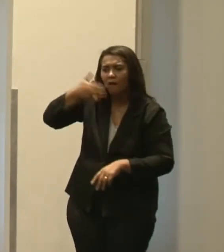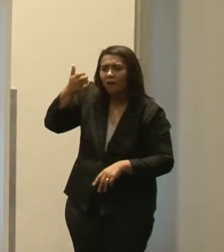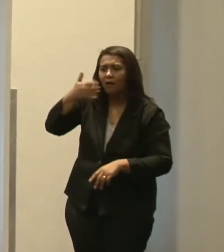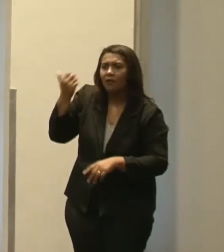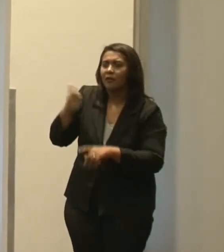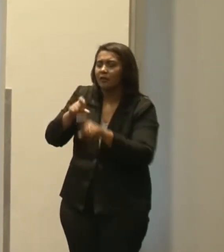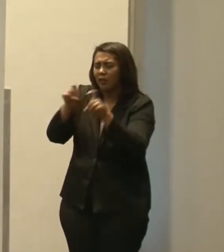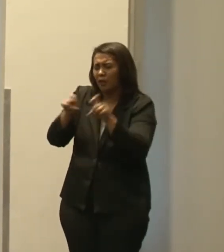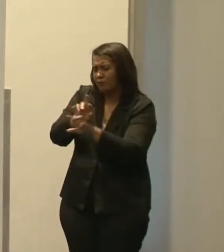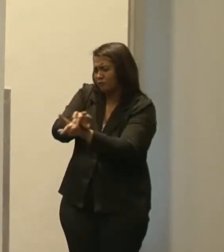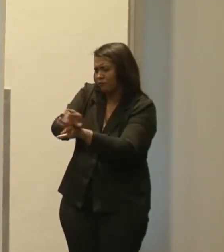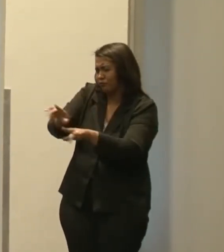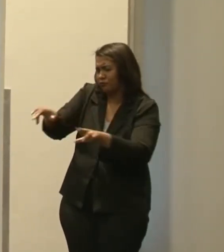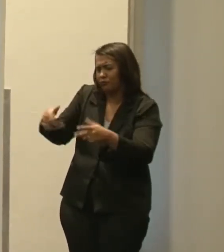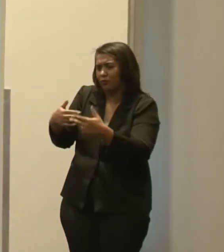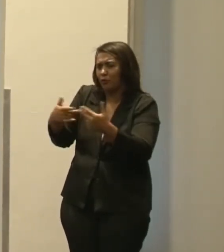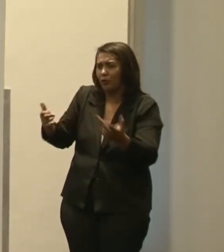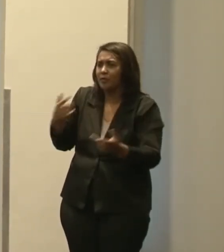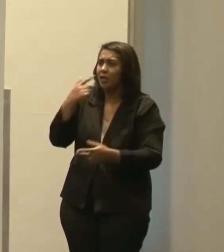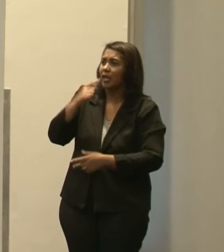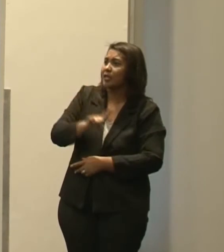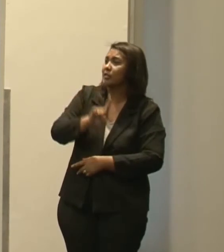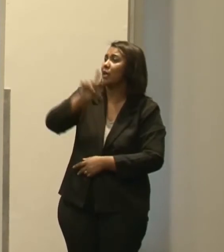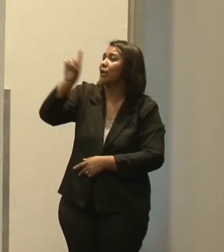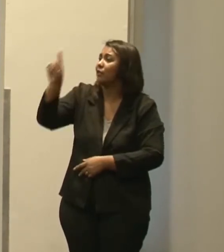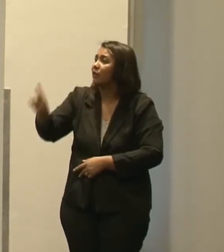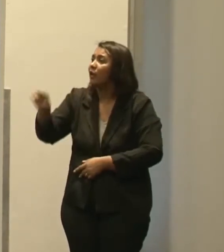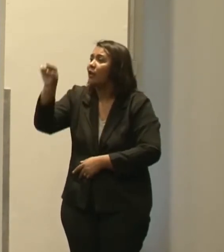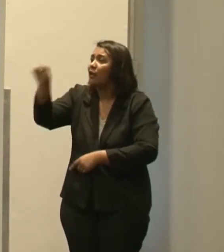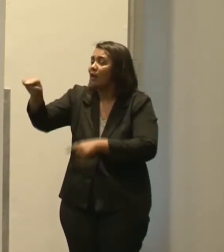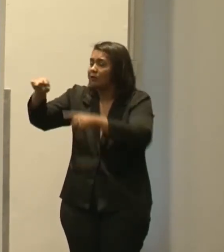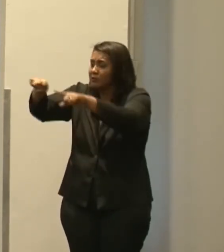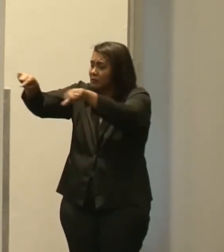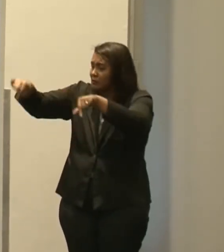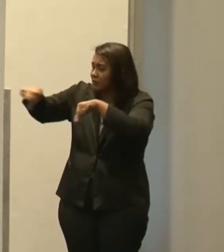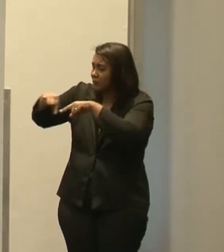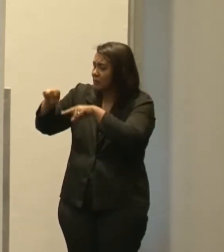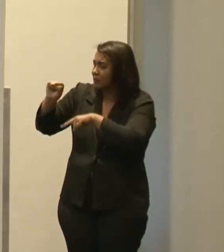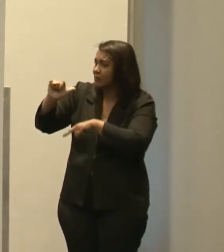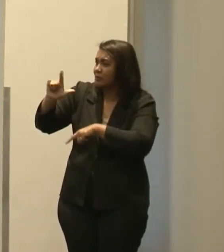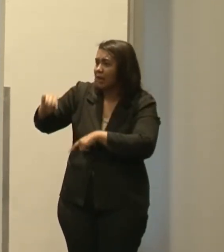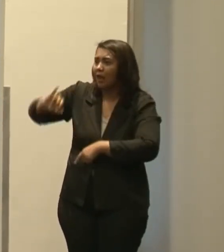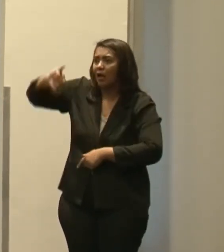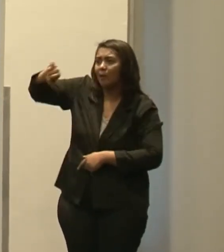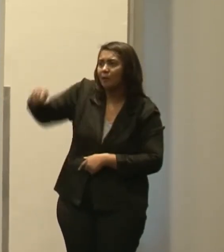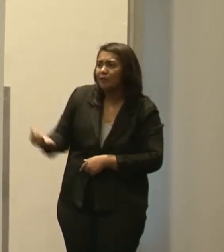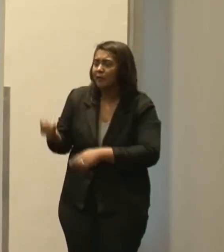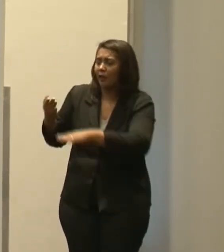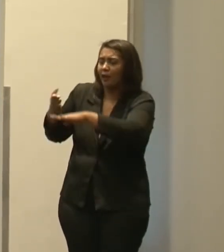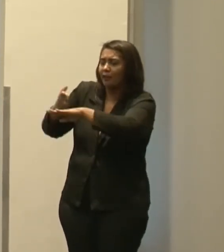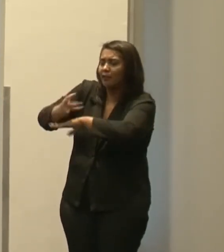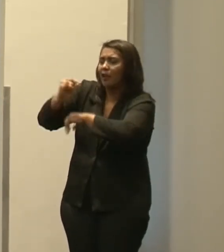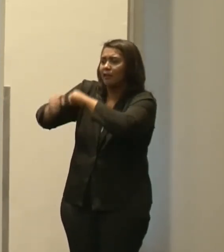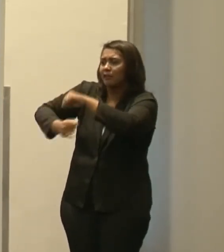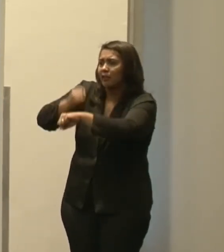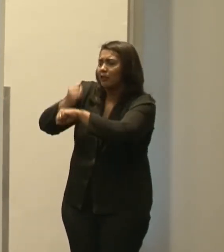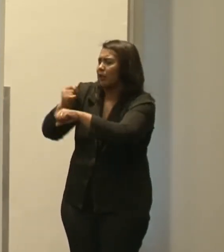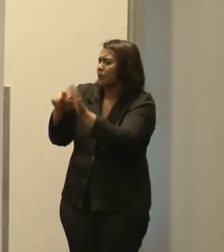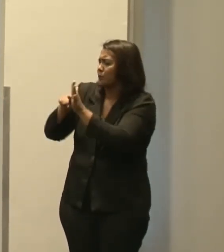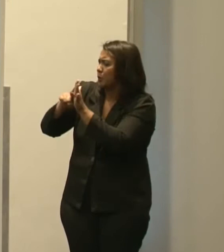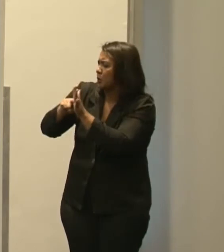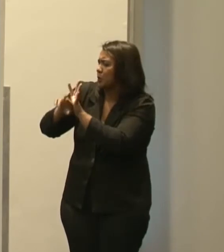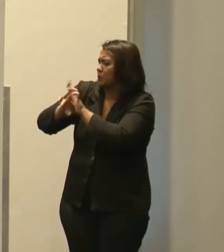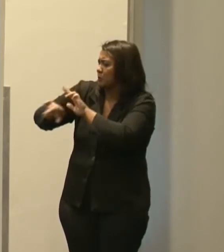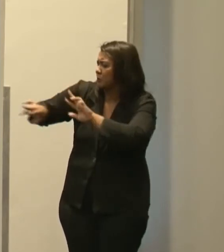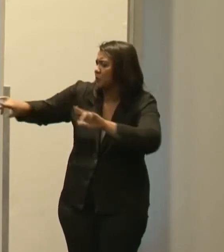até ao espaço físico e usufruir desses computadores, acessar a internet, fazer pesquisa.